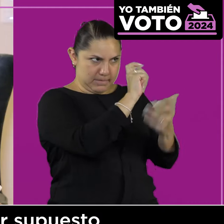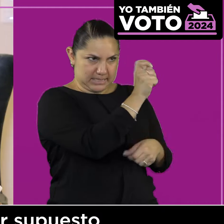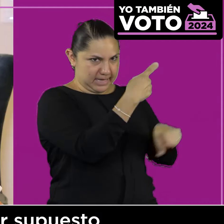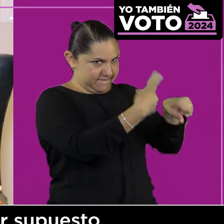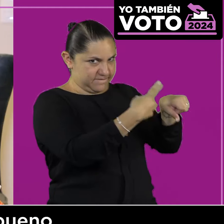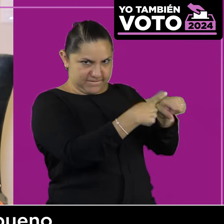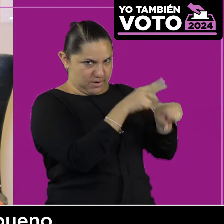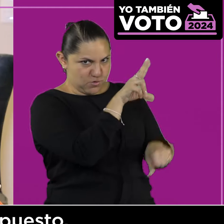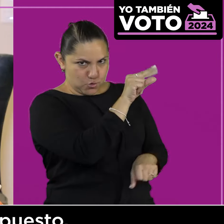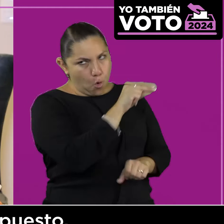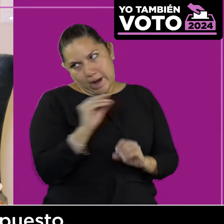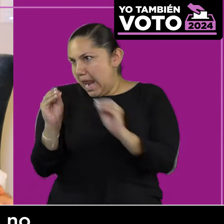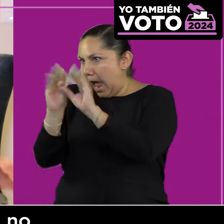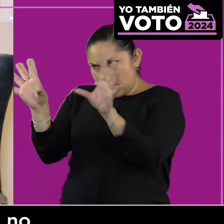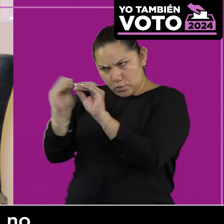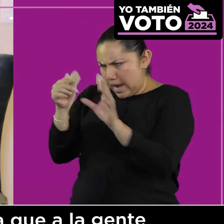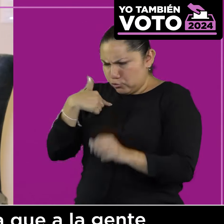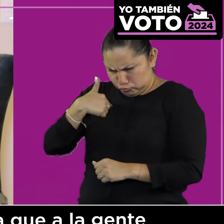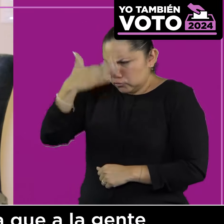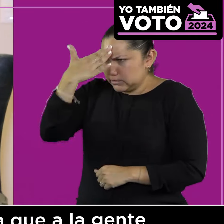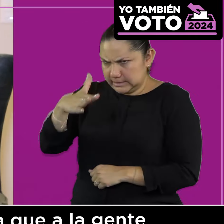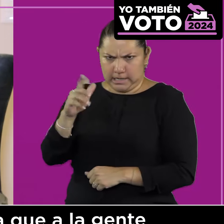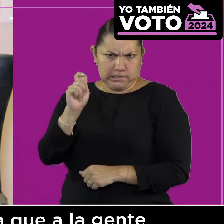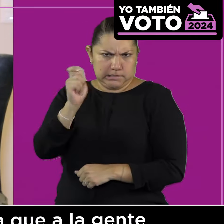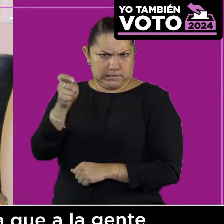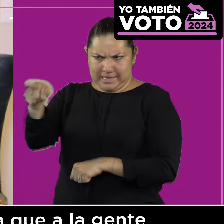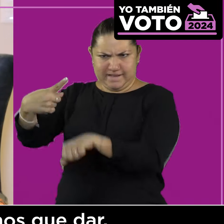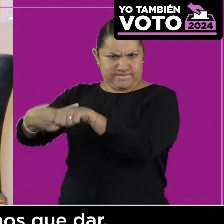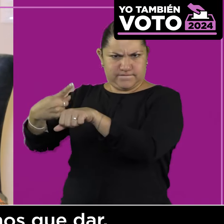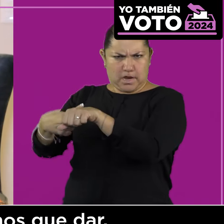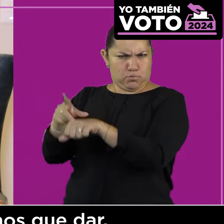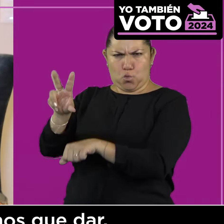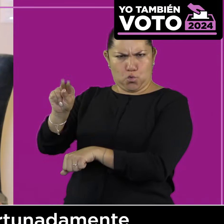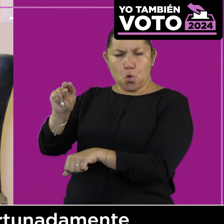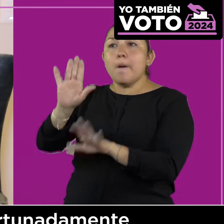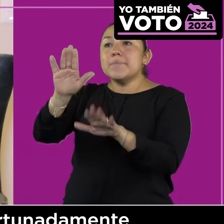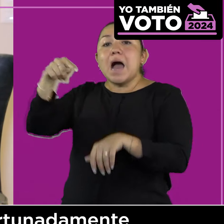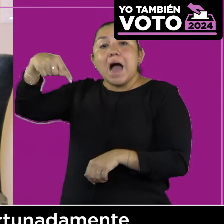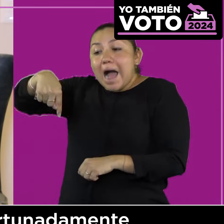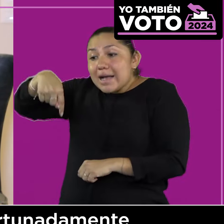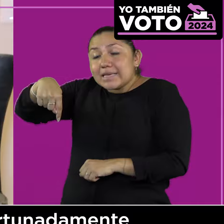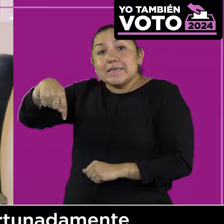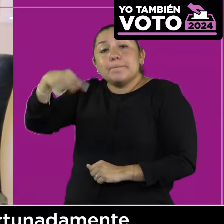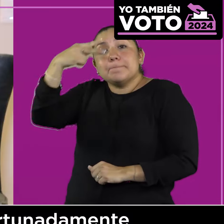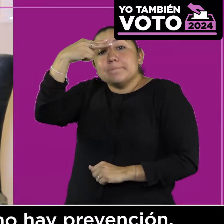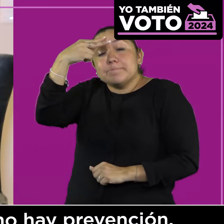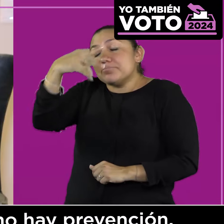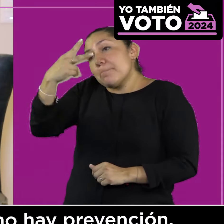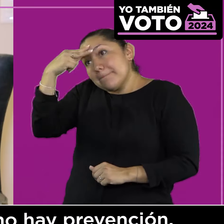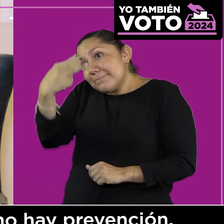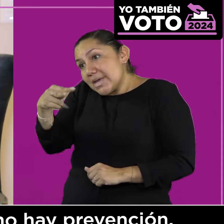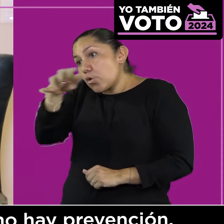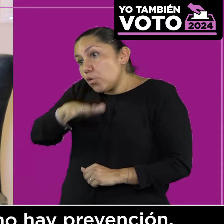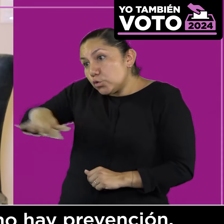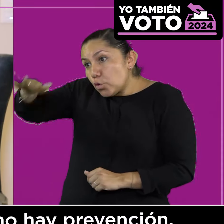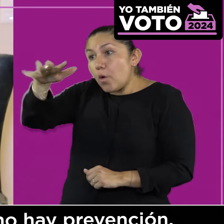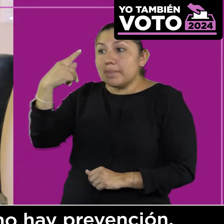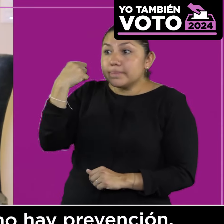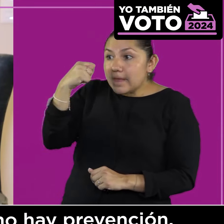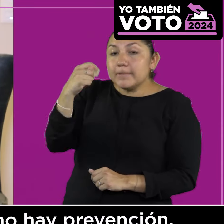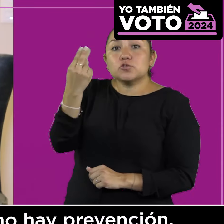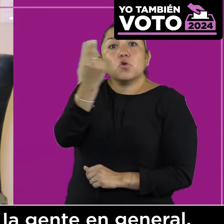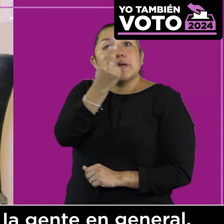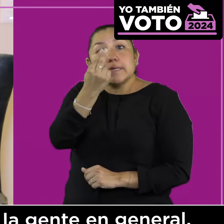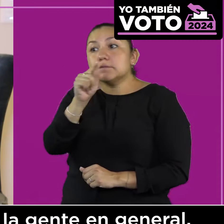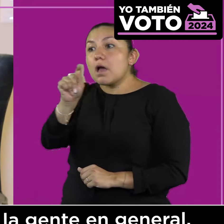cier no por supuesto por supuesto por supuesto no no no yo me refería que a la gente los tenemos que dar Mira desafortunadamente aquí en Tabasco no hay